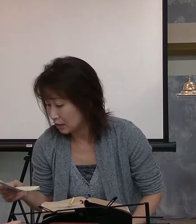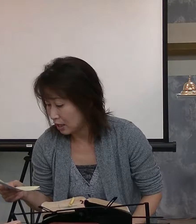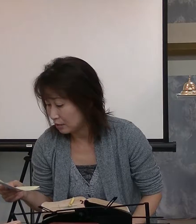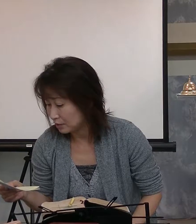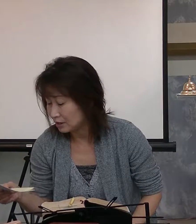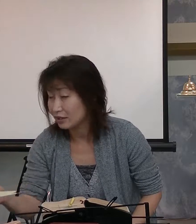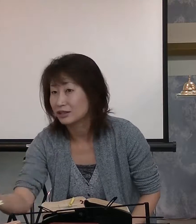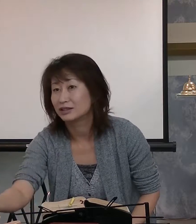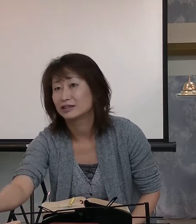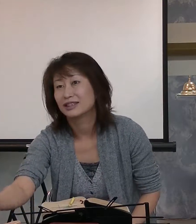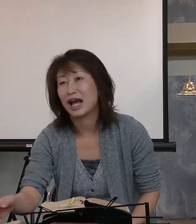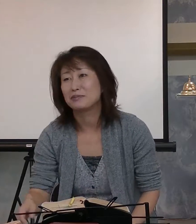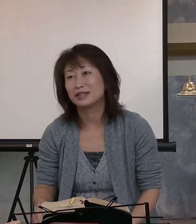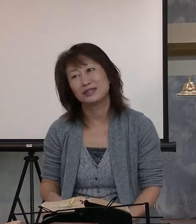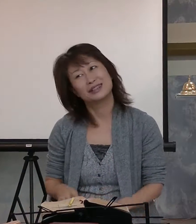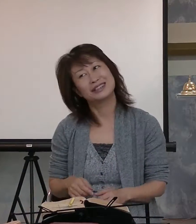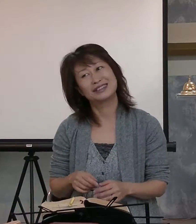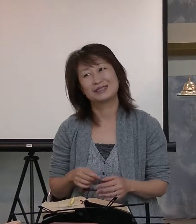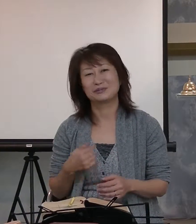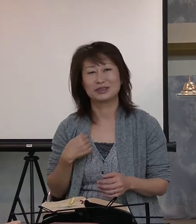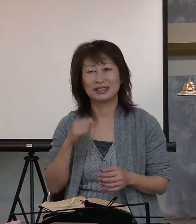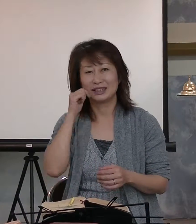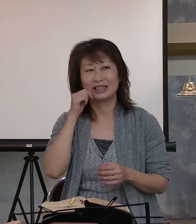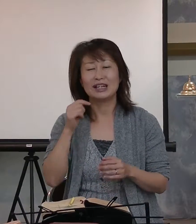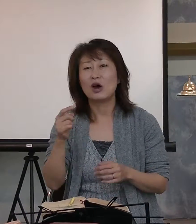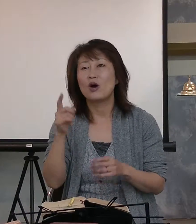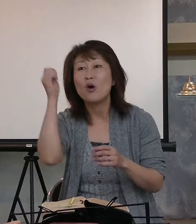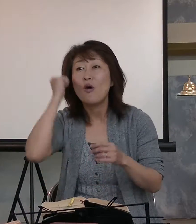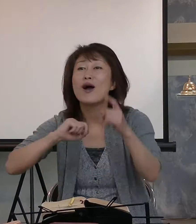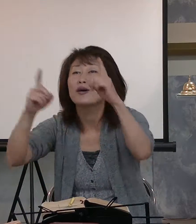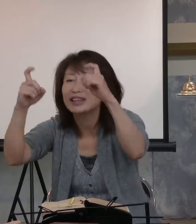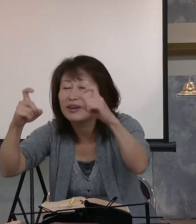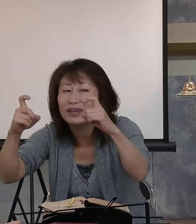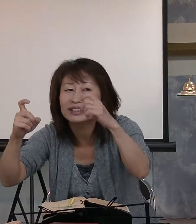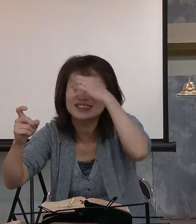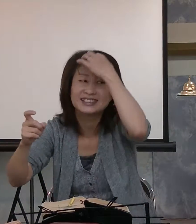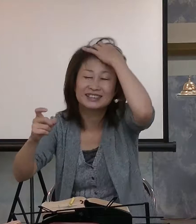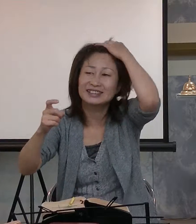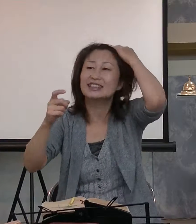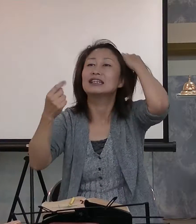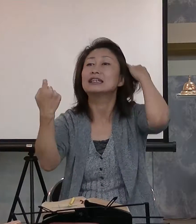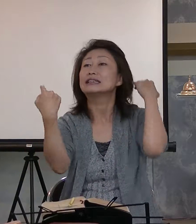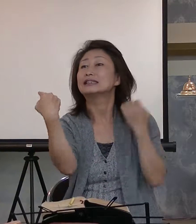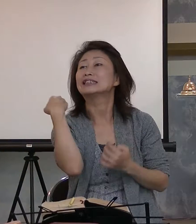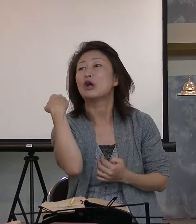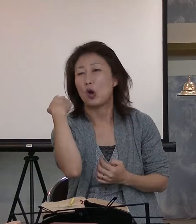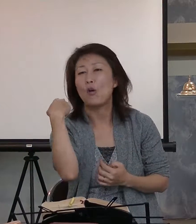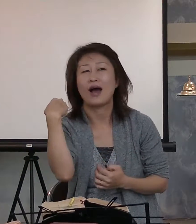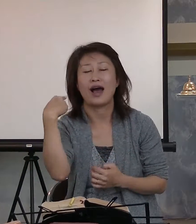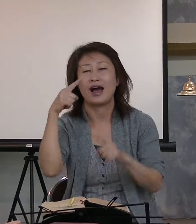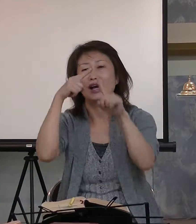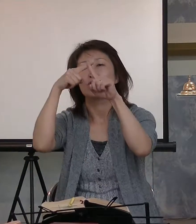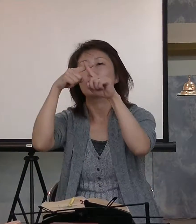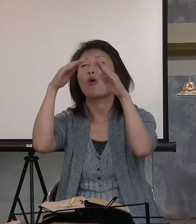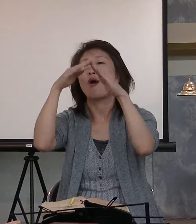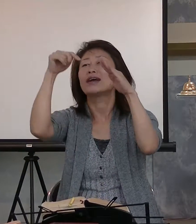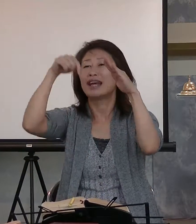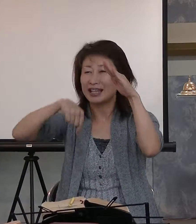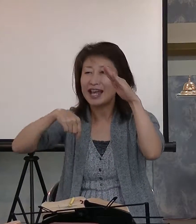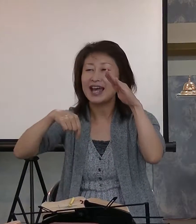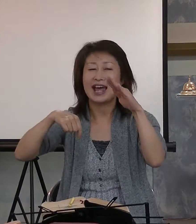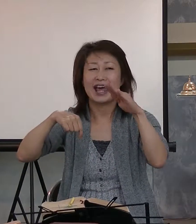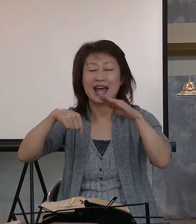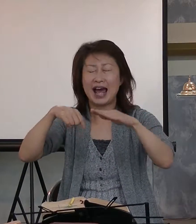おはようございます。昨日は教会で韓国料理教室を初めて開きました